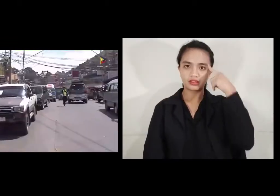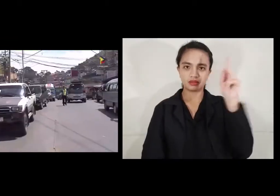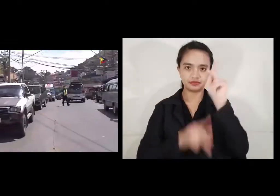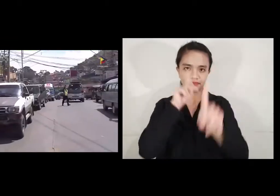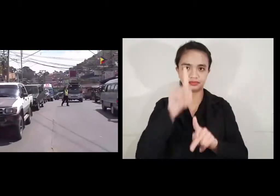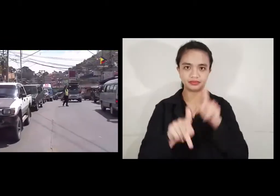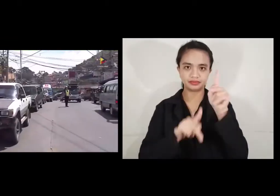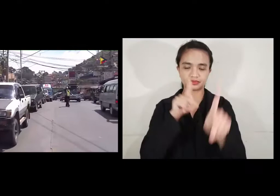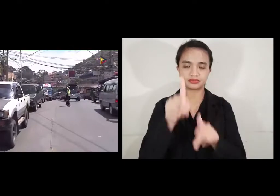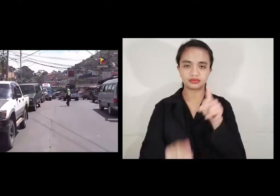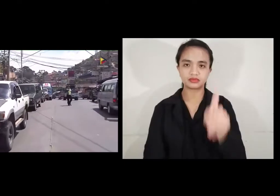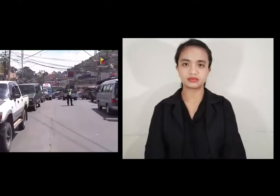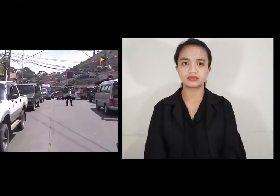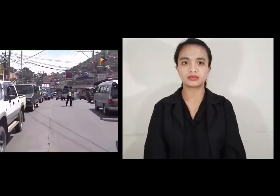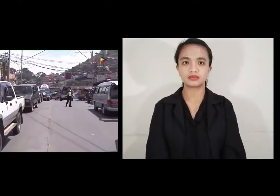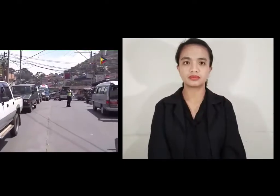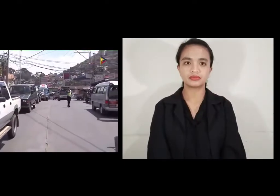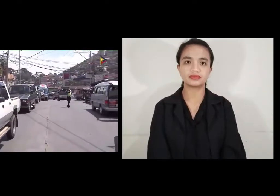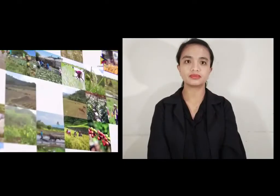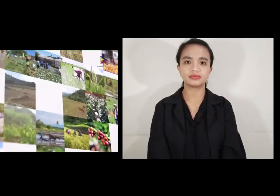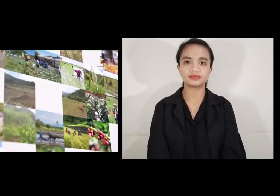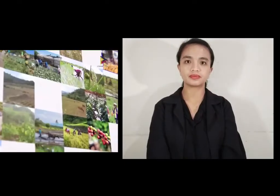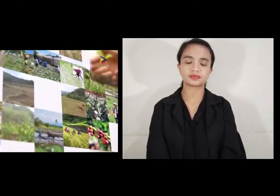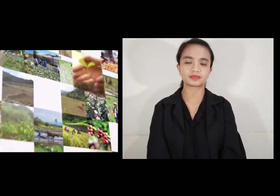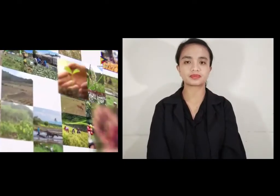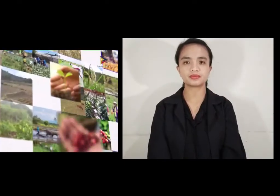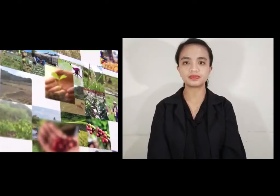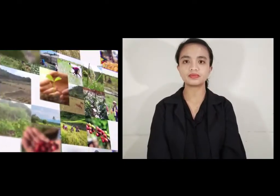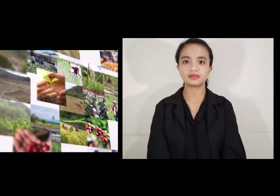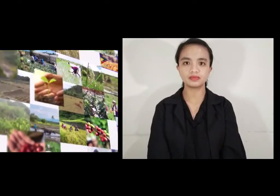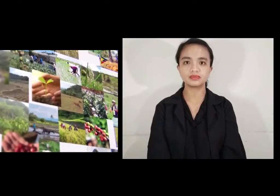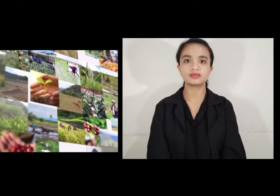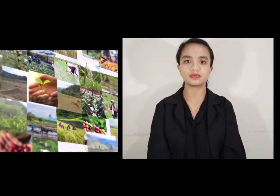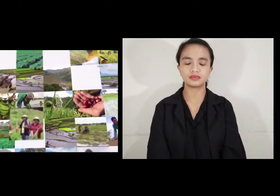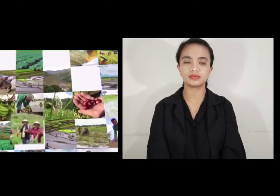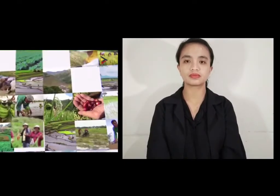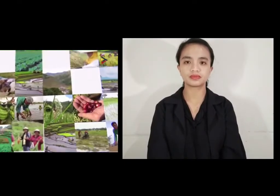quarantine. Breves Bulsaw para iti Pagilian.